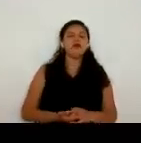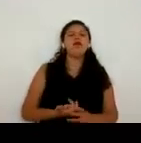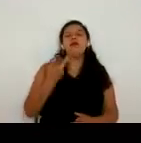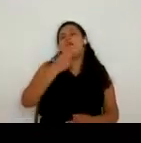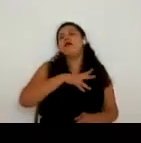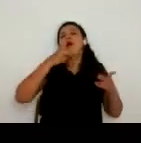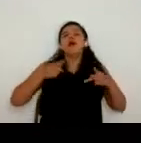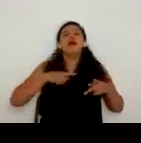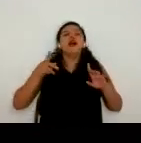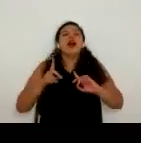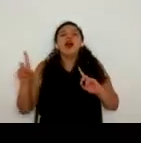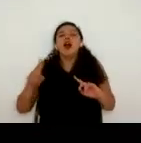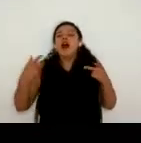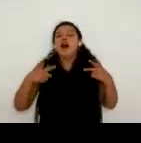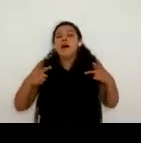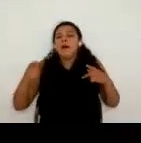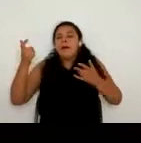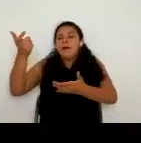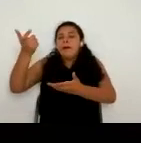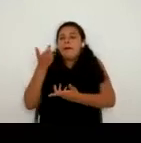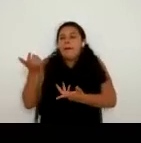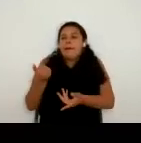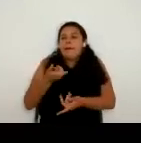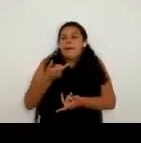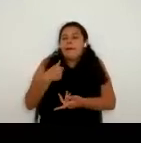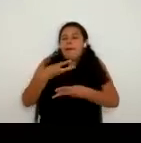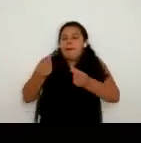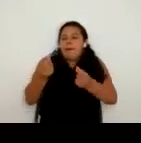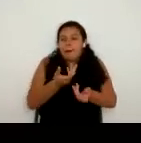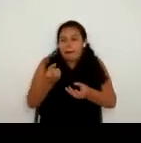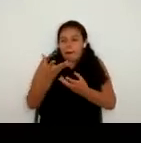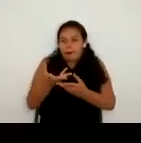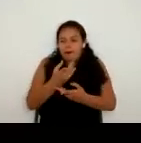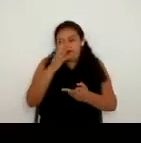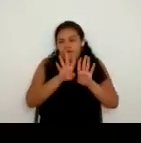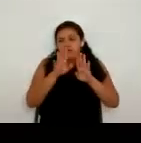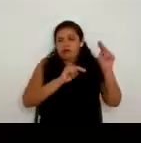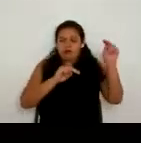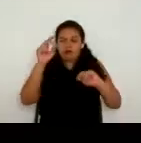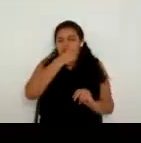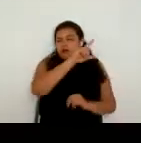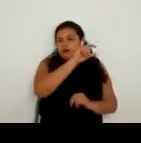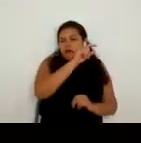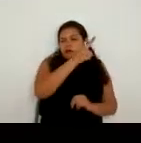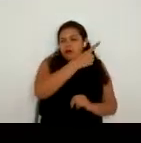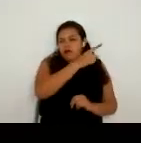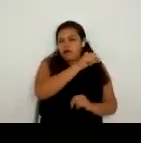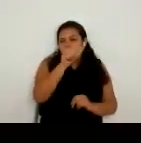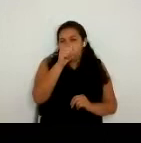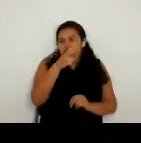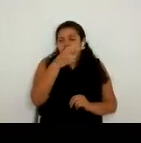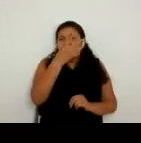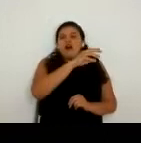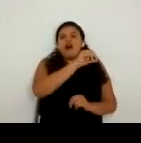que como ven están un poquito desubicados pero el 12 corresponde a la primera columna el 34 a la